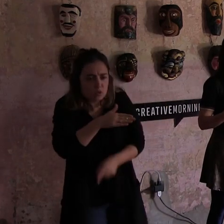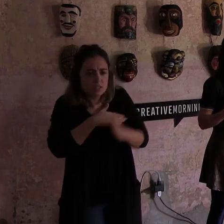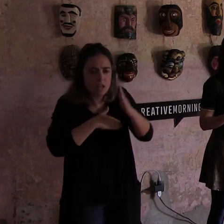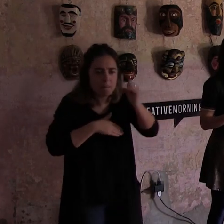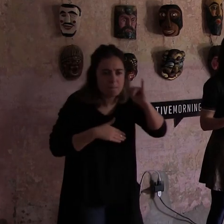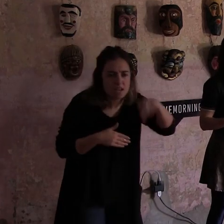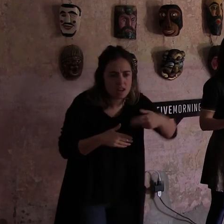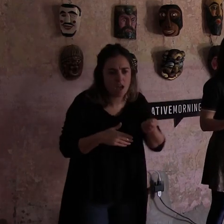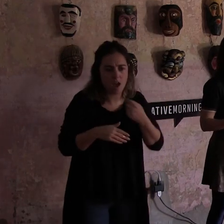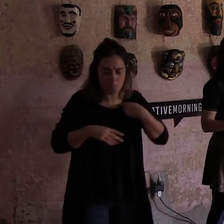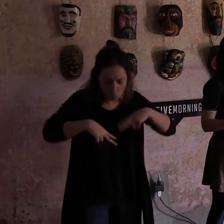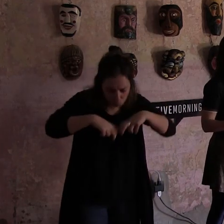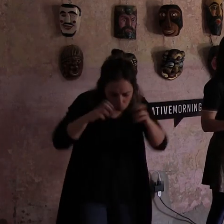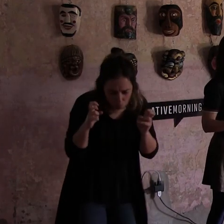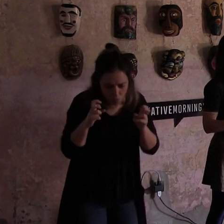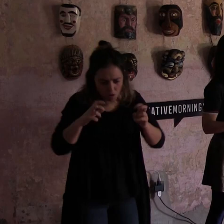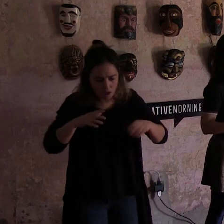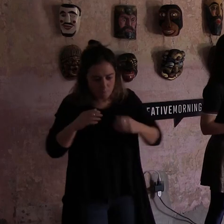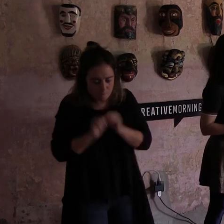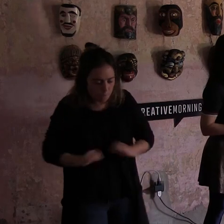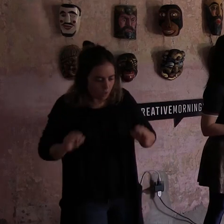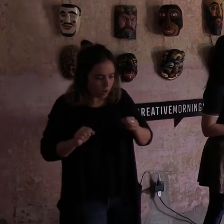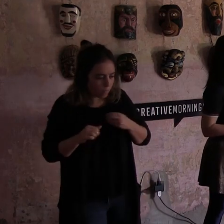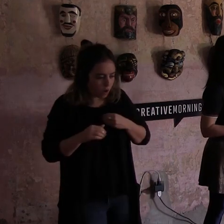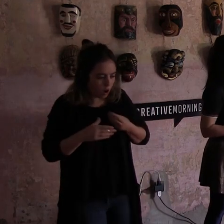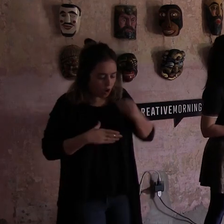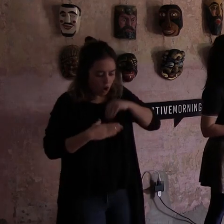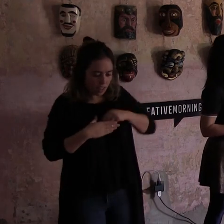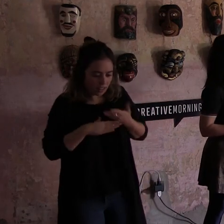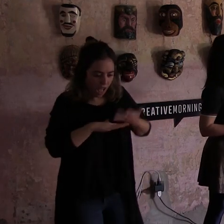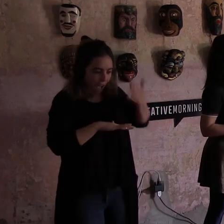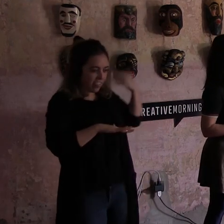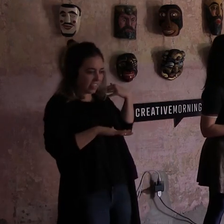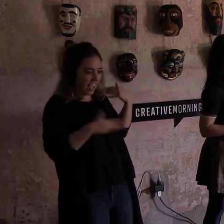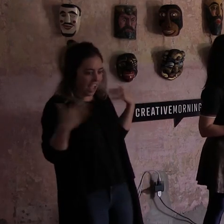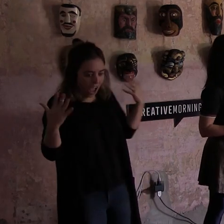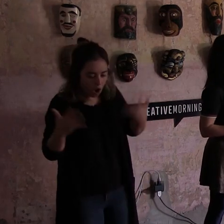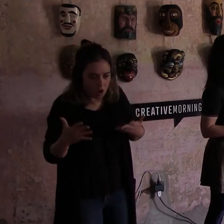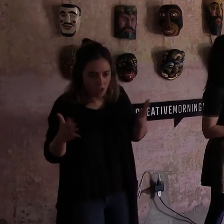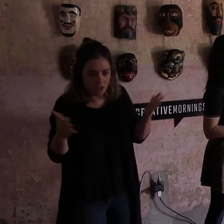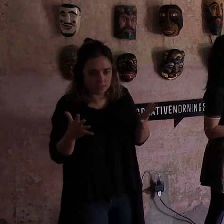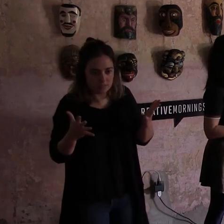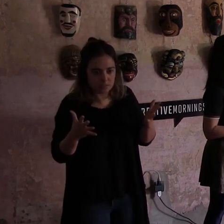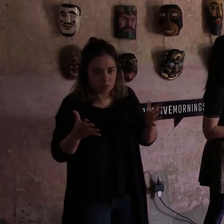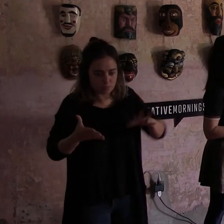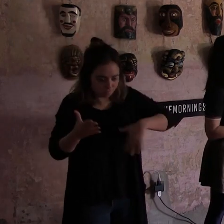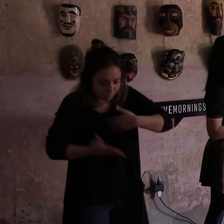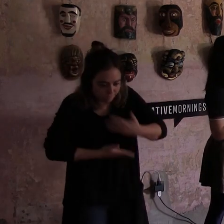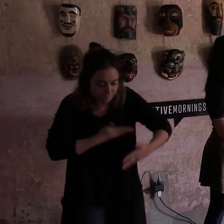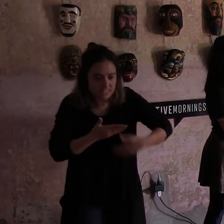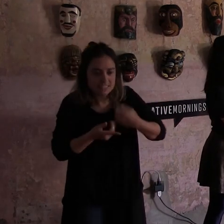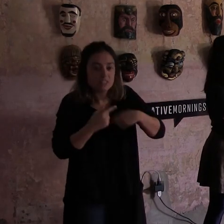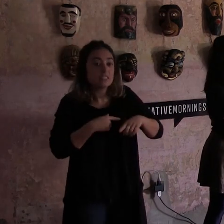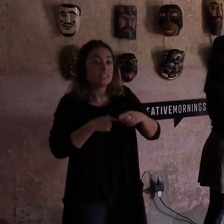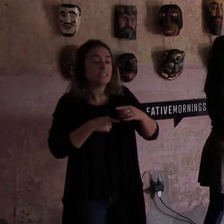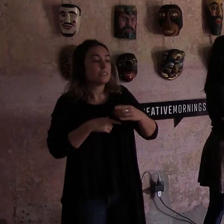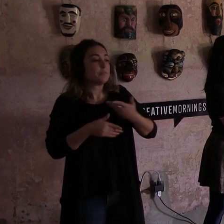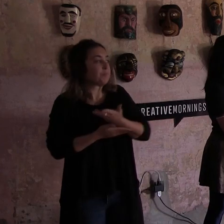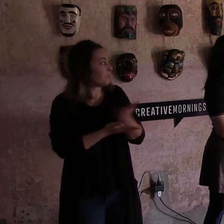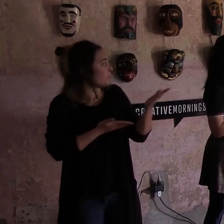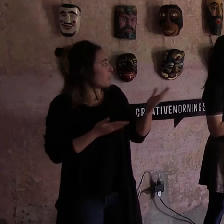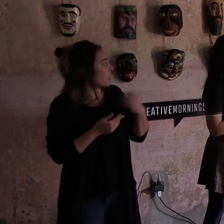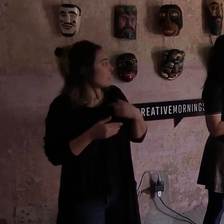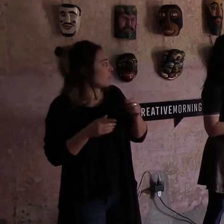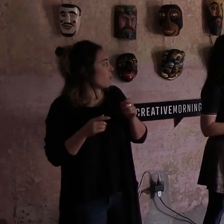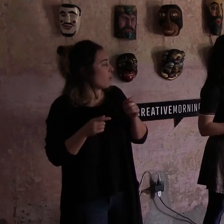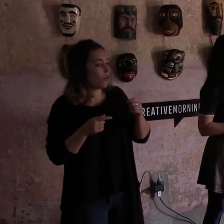en algo que venís con eso de siempre. Bueno, acá, como verán, diversos